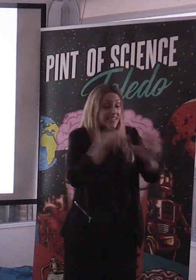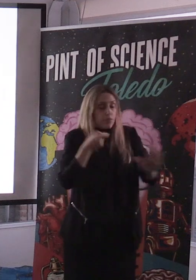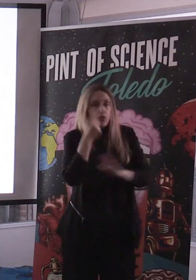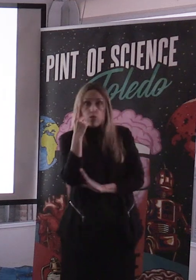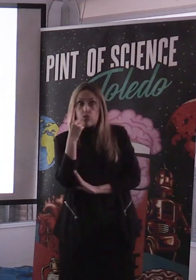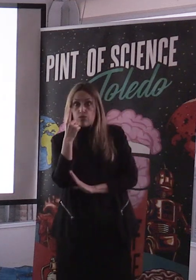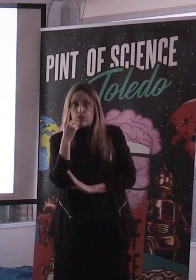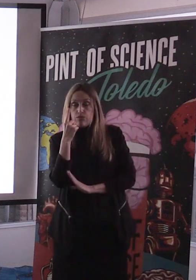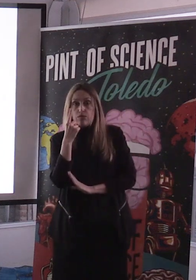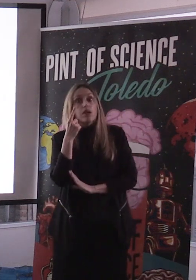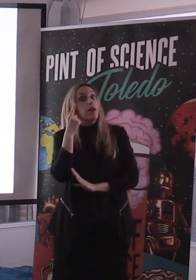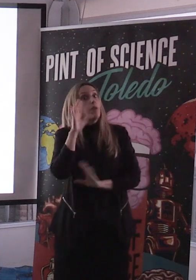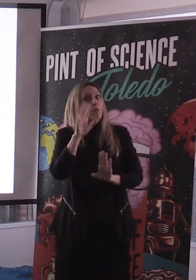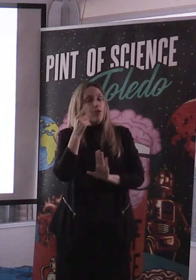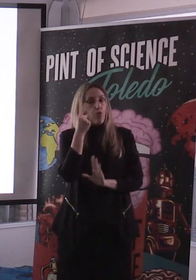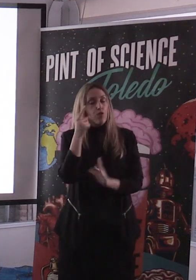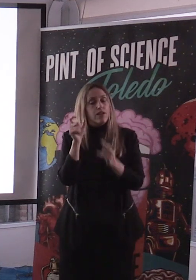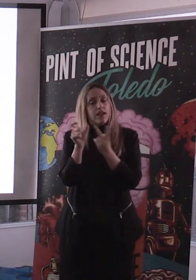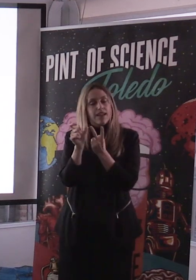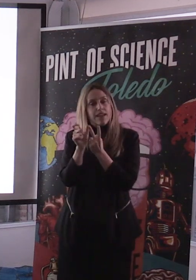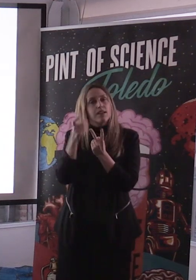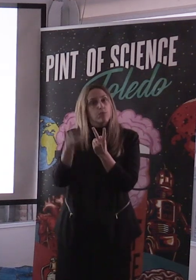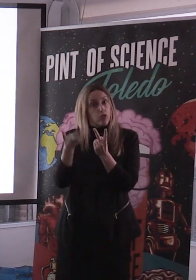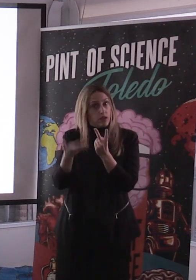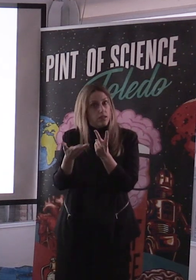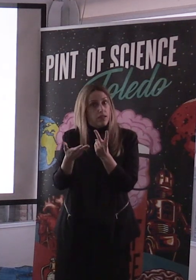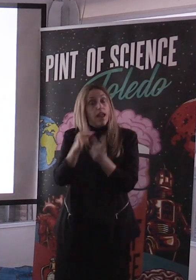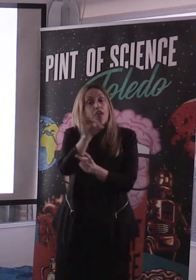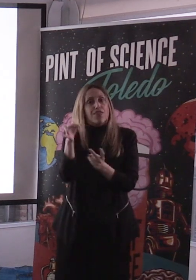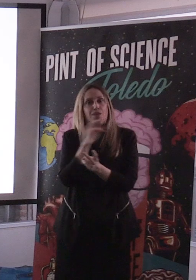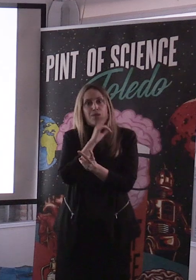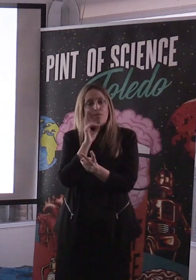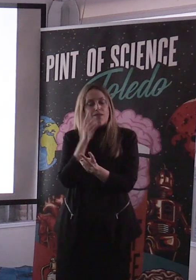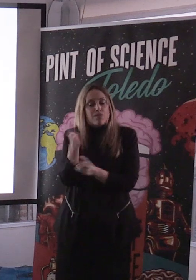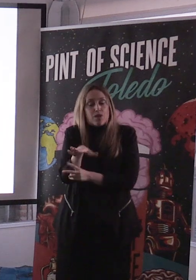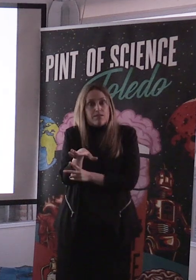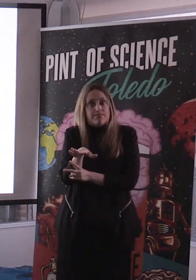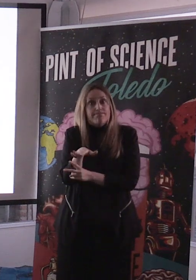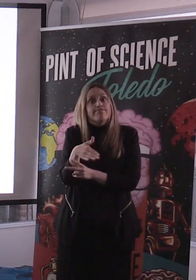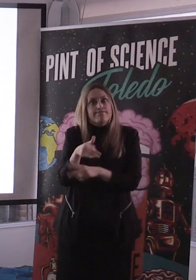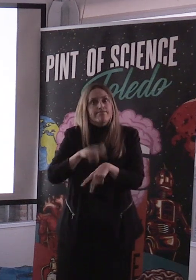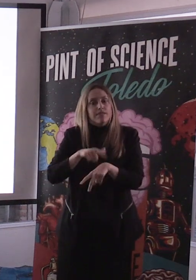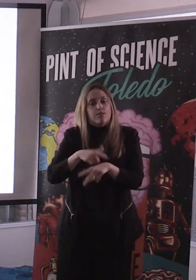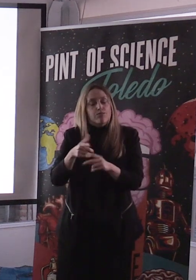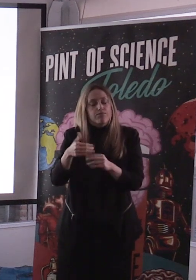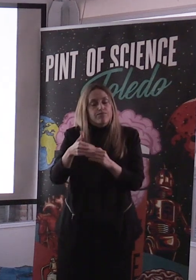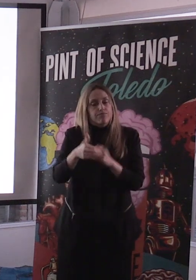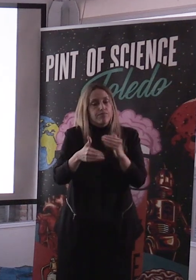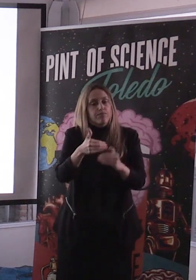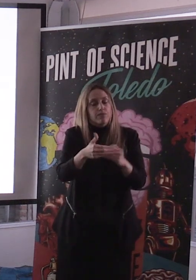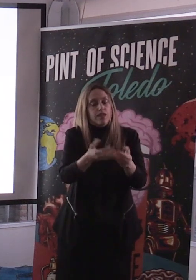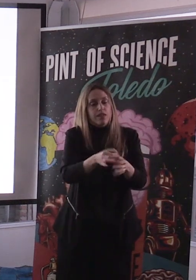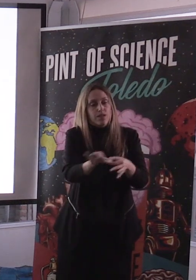un gen importante, ya estás perdiendo esta célula madre. Y a lo largo del tiempo vas perdiendo células.